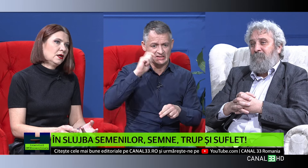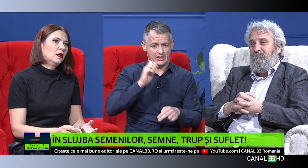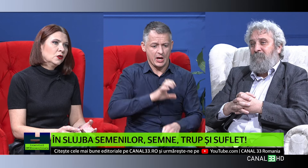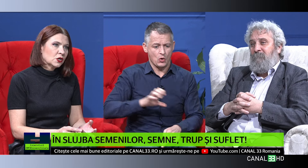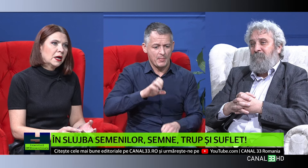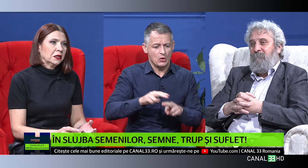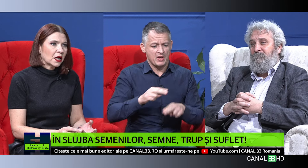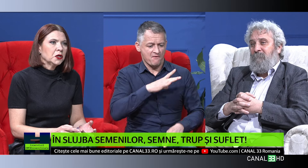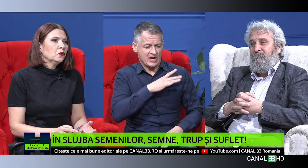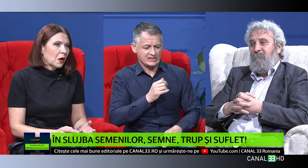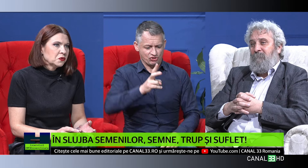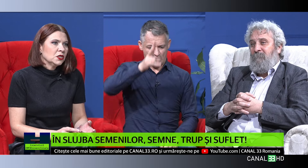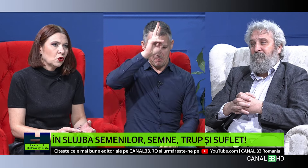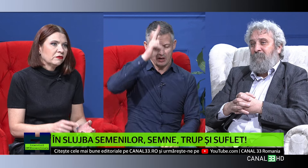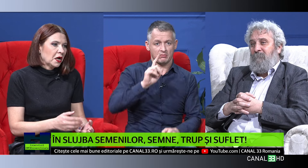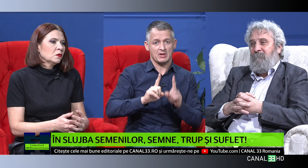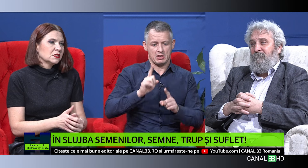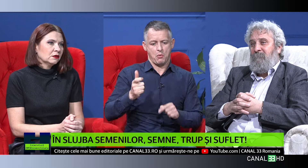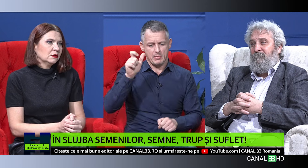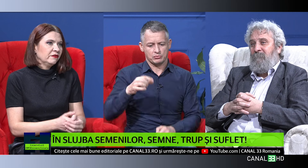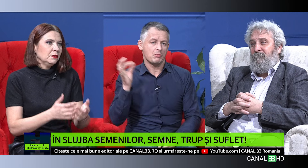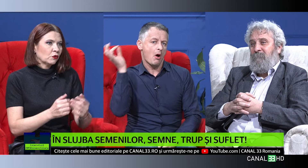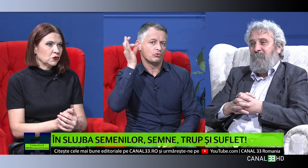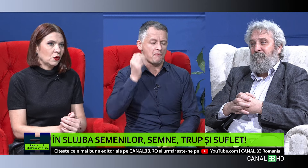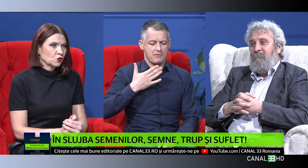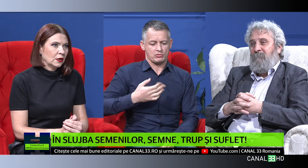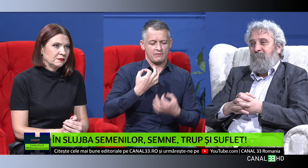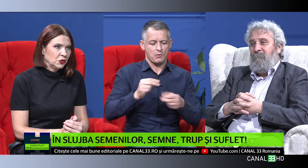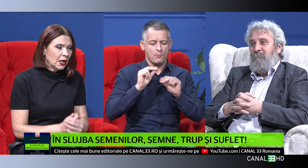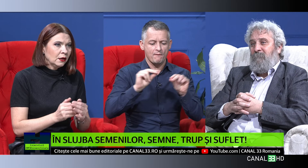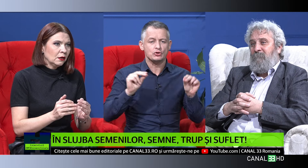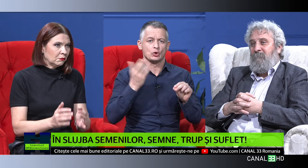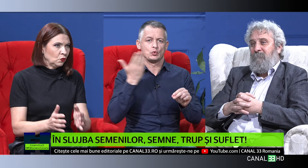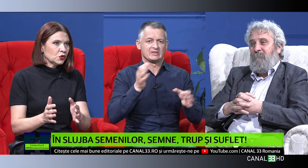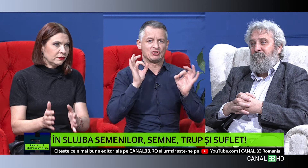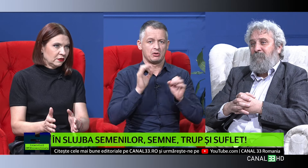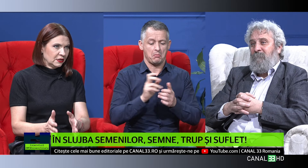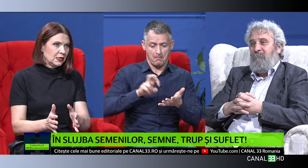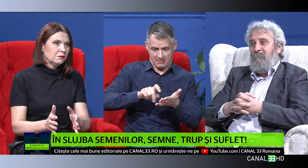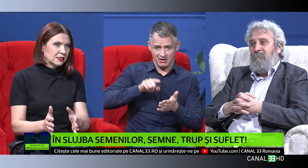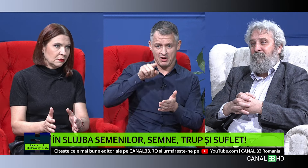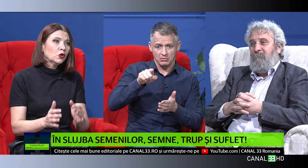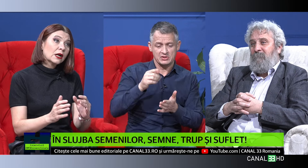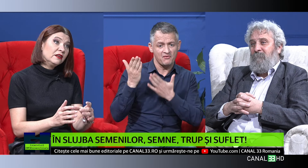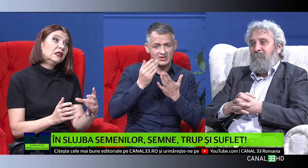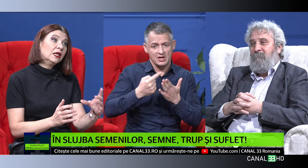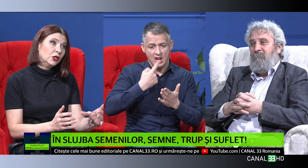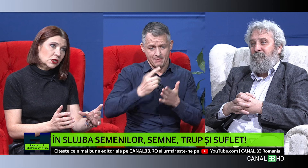Franța, Germania. Dacă eu, auzitor, vreau să devin profesor la o școală specială, mă duc și învăț limba semnelor la nivel de